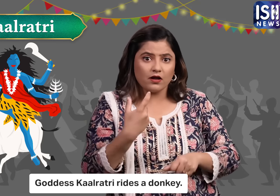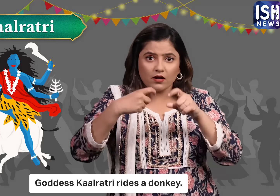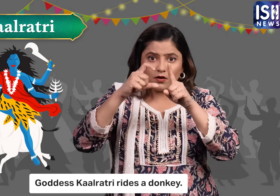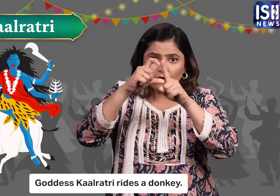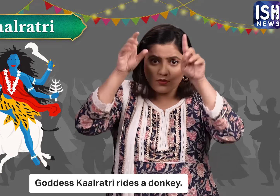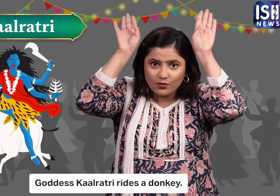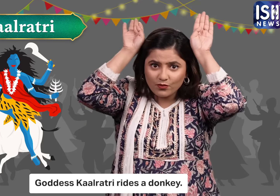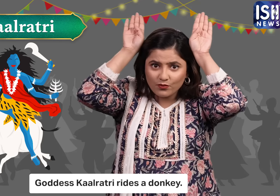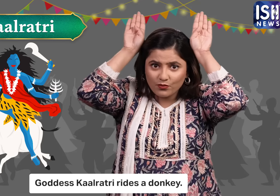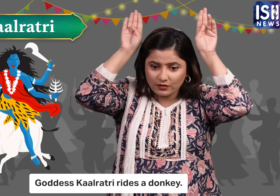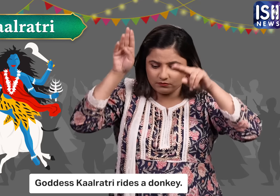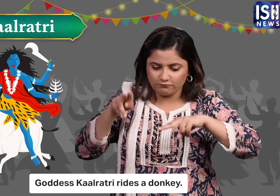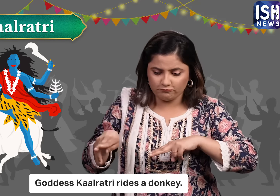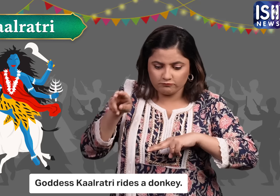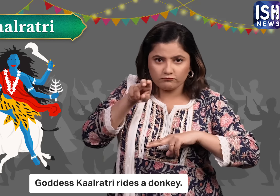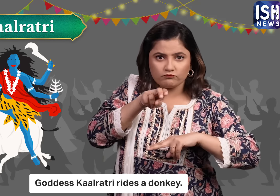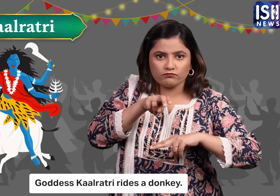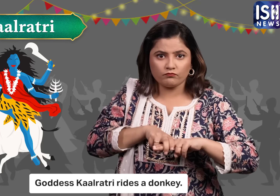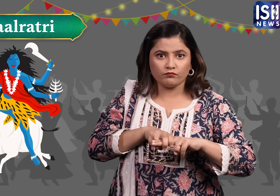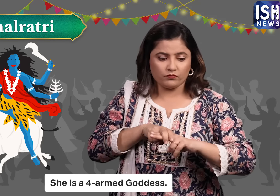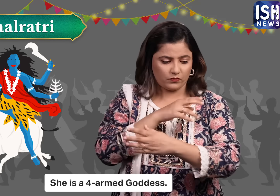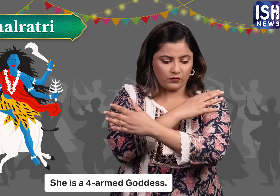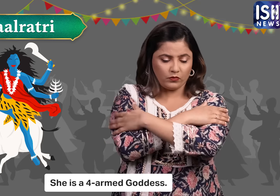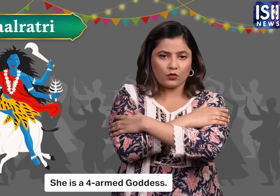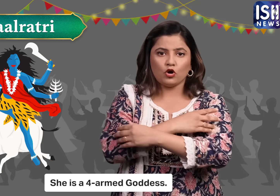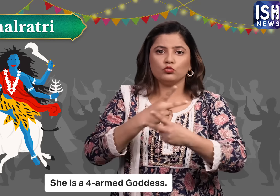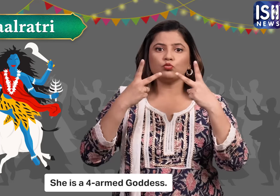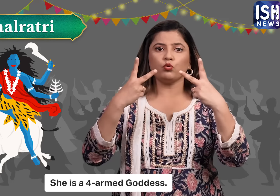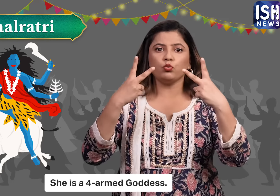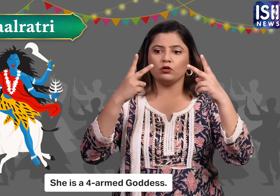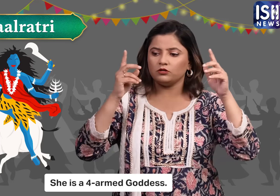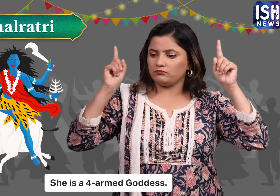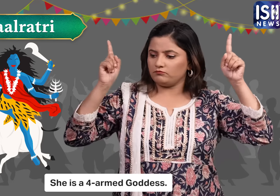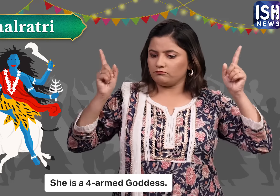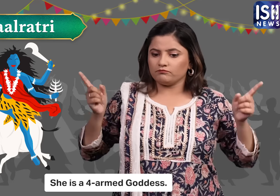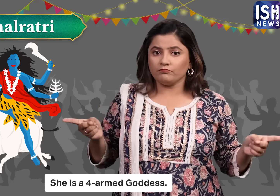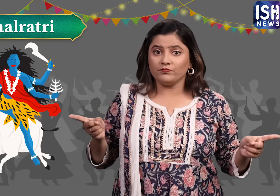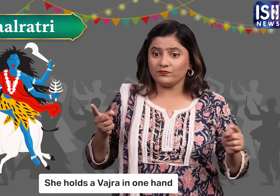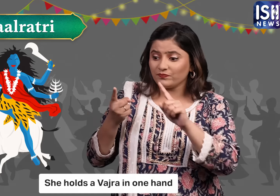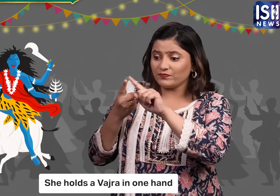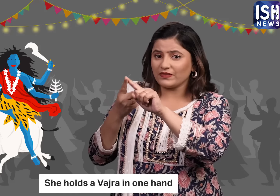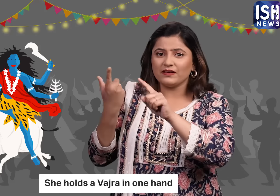की सवारी करती है। वह 4 भुजाओं वाली देवी है। उनके एक हाथ